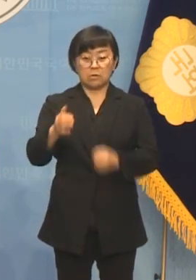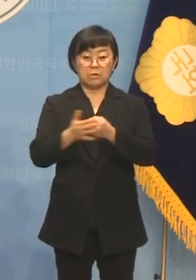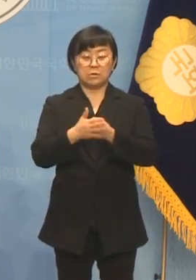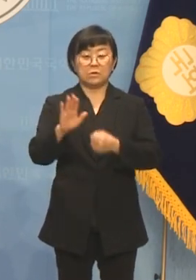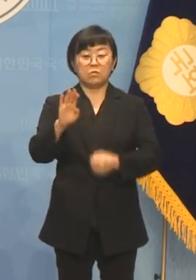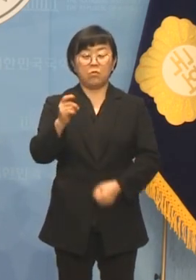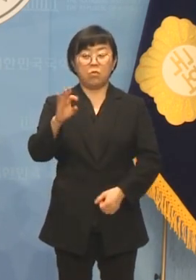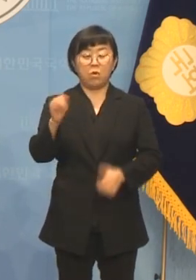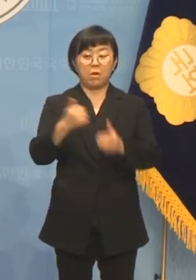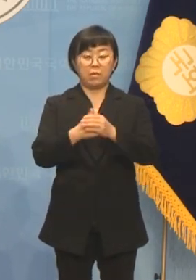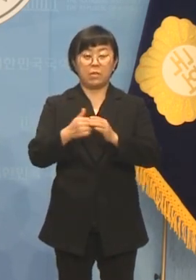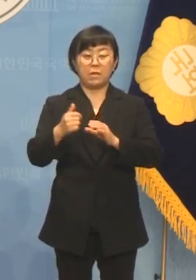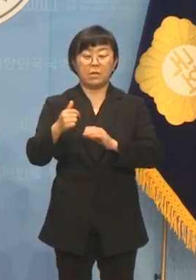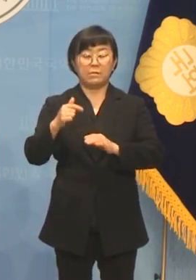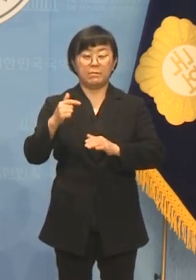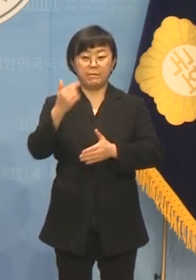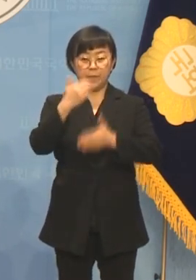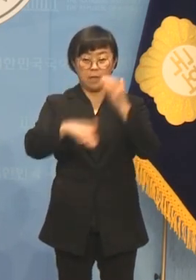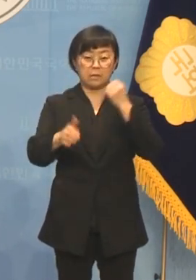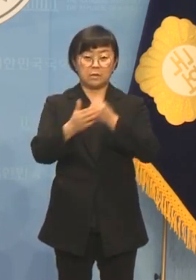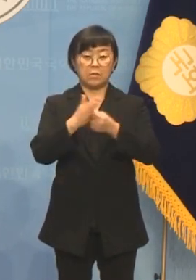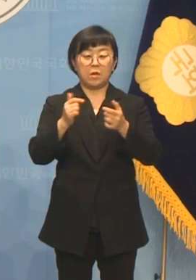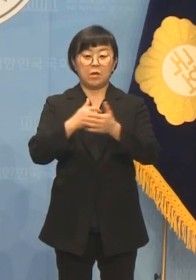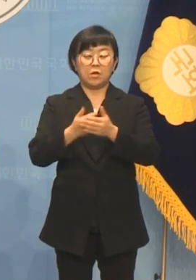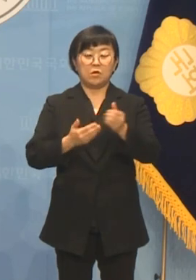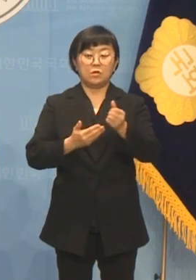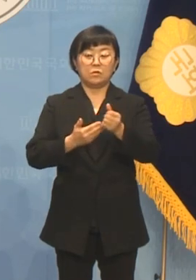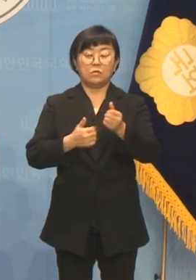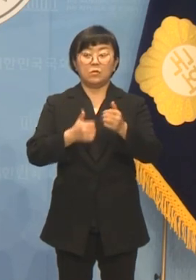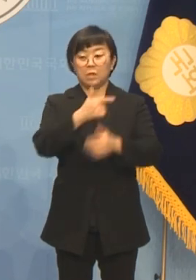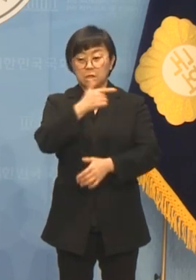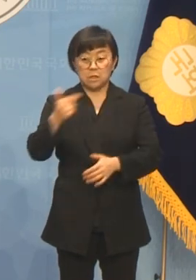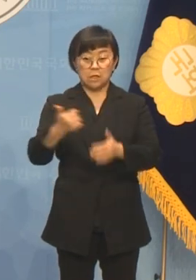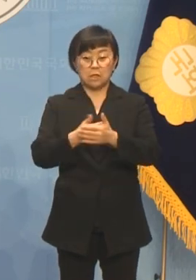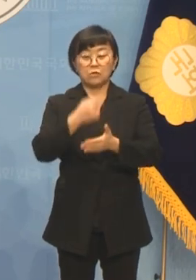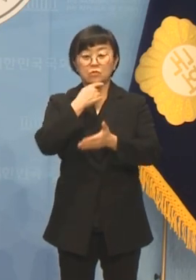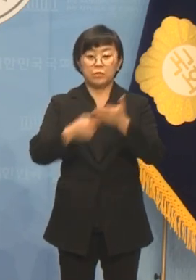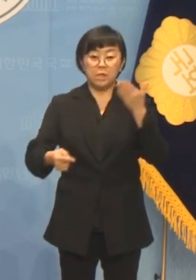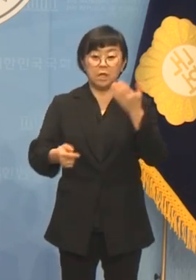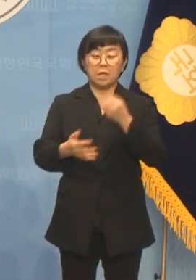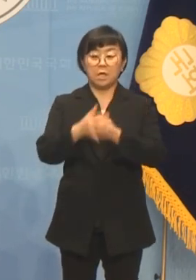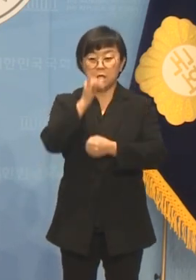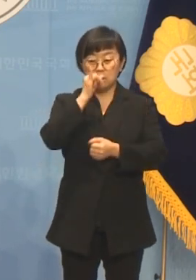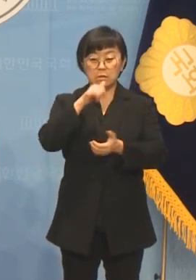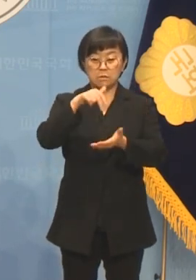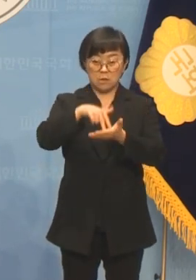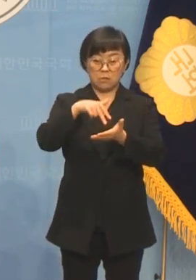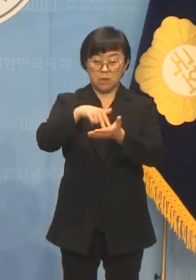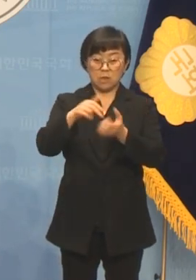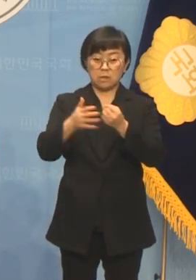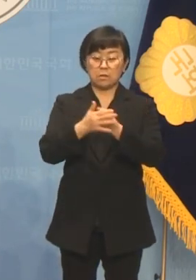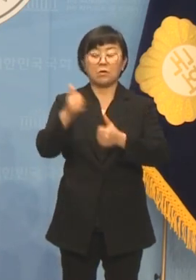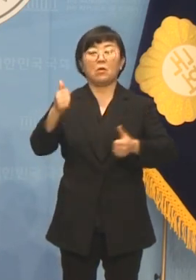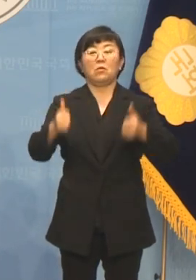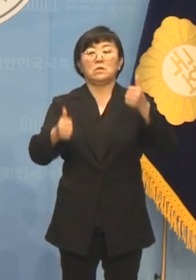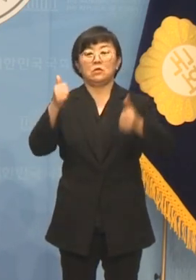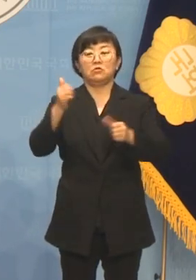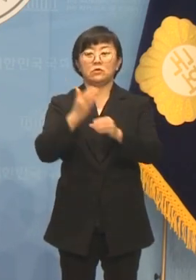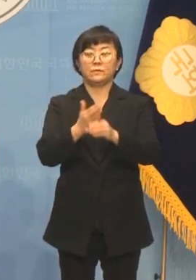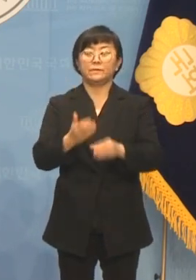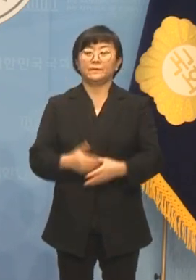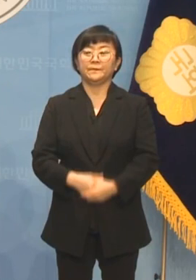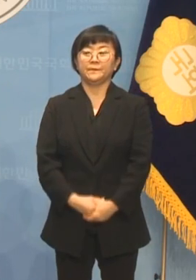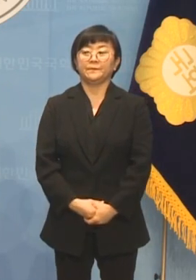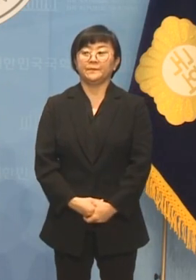보안 감점으로 인해 방산 수주 경쟁에서 굉장히 불리한 처지에서 매우 어렵게 경쟁하고 있는